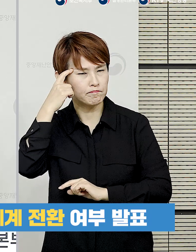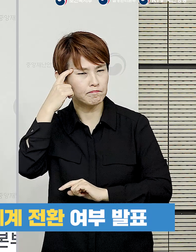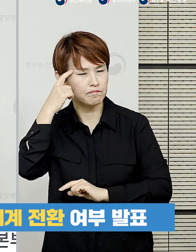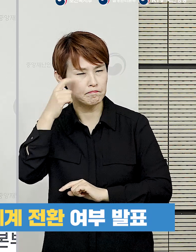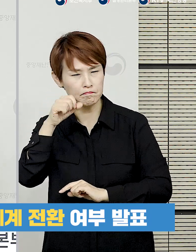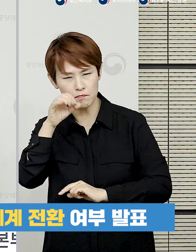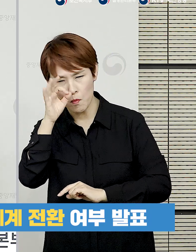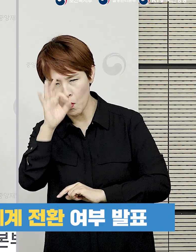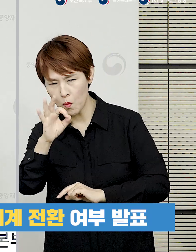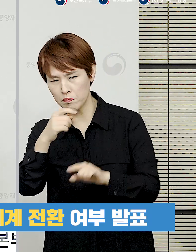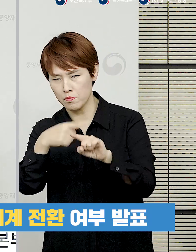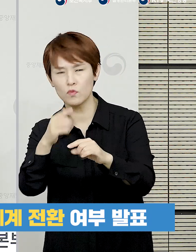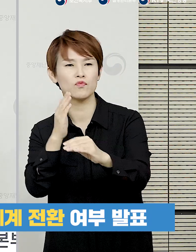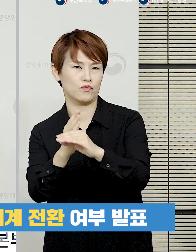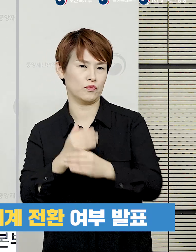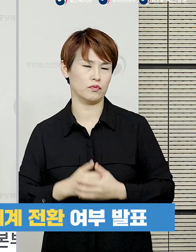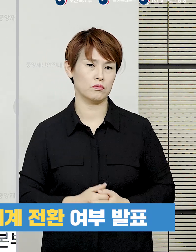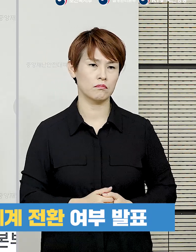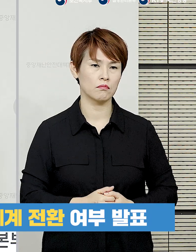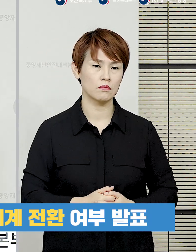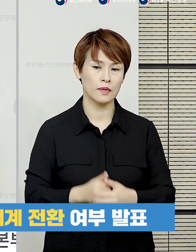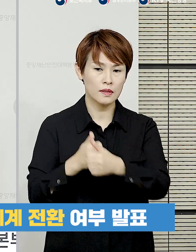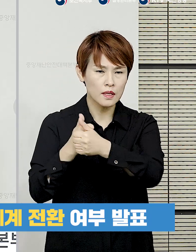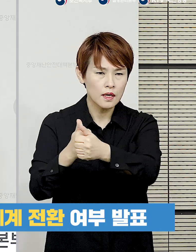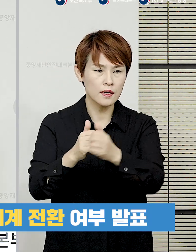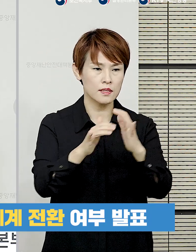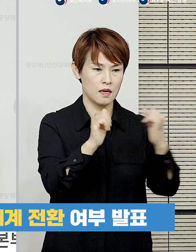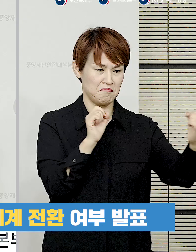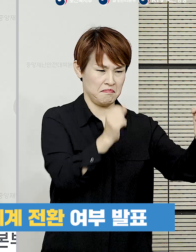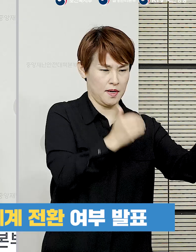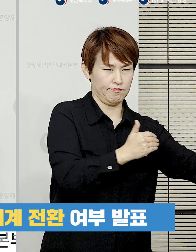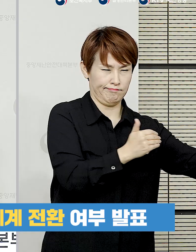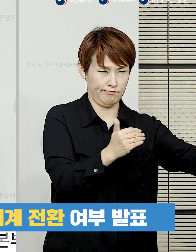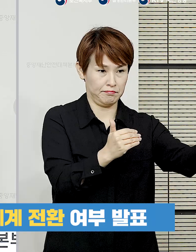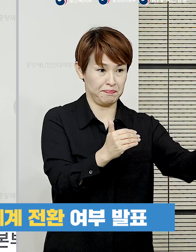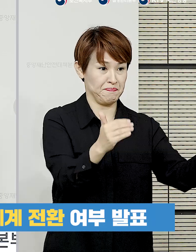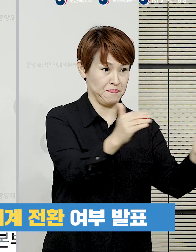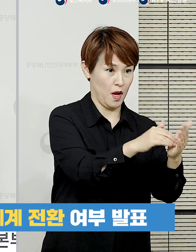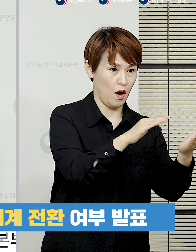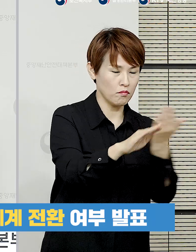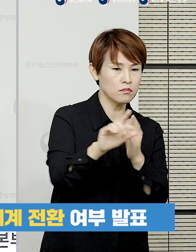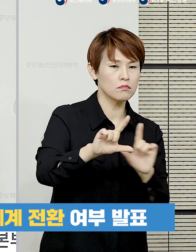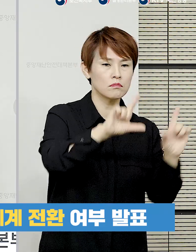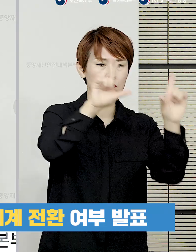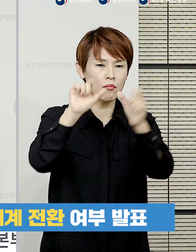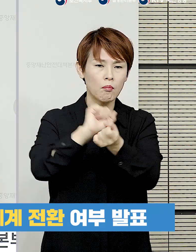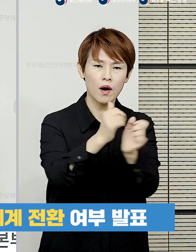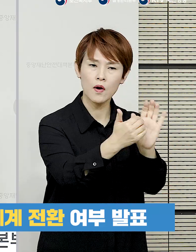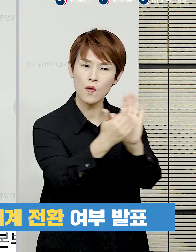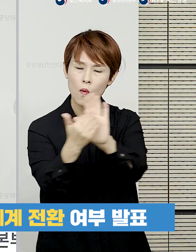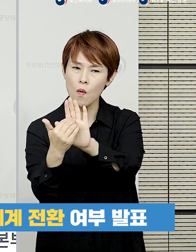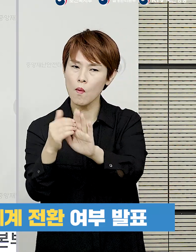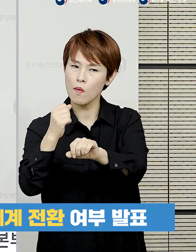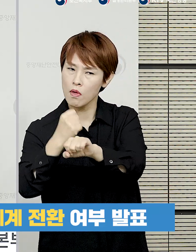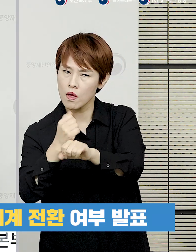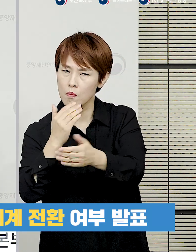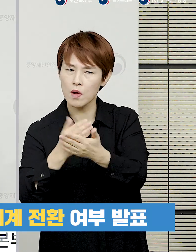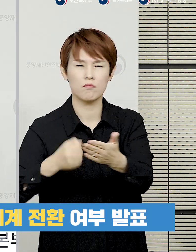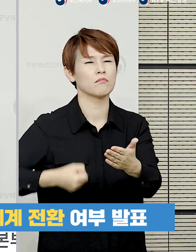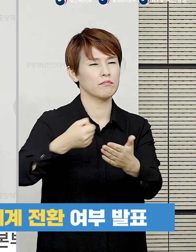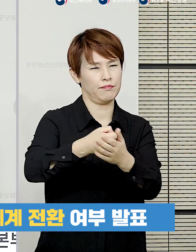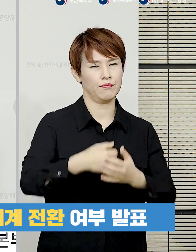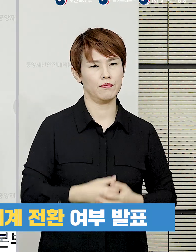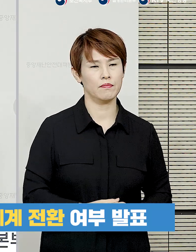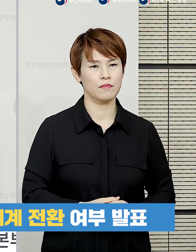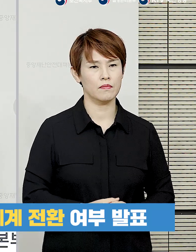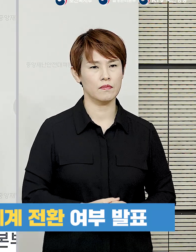이런 평가 결과에 따라서 사회적 거리두기가 종료되면서 생활 방역 체계로 이행할 것인지에 대한 결론을 낼 예정입니다. 조만간 이